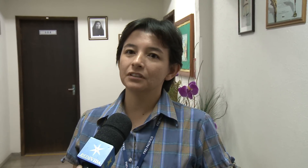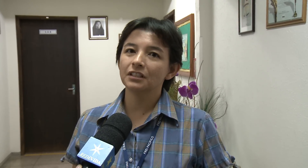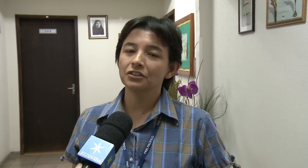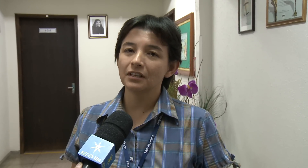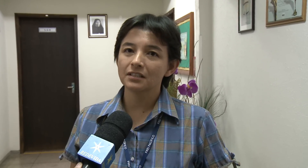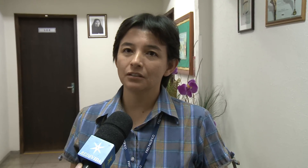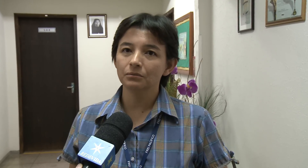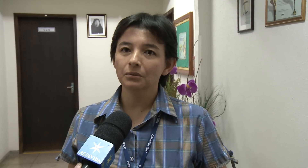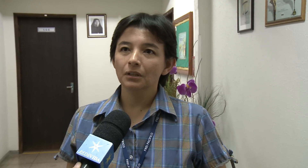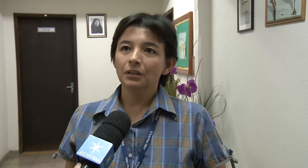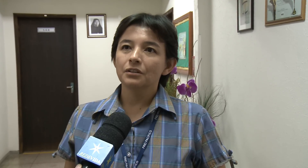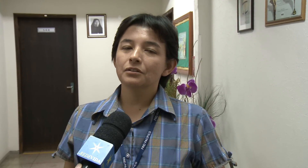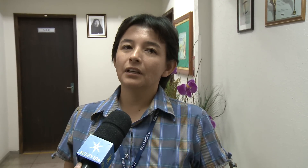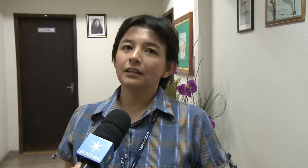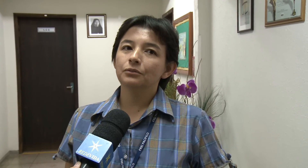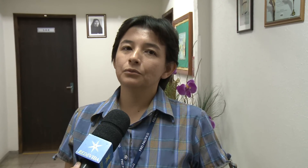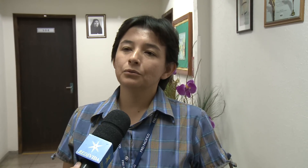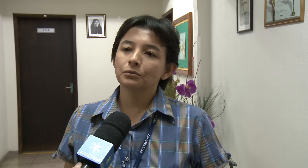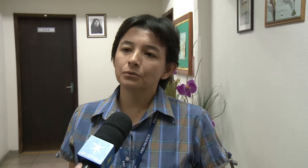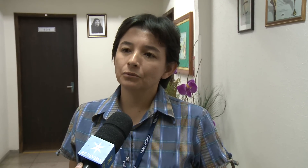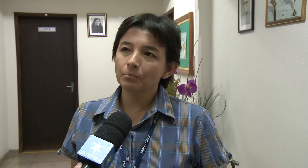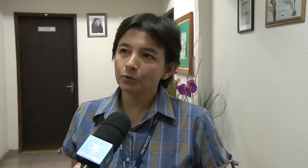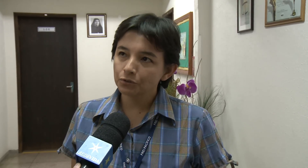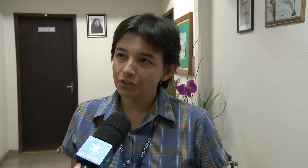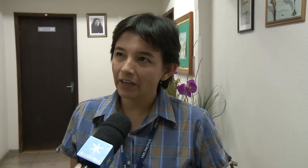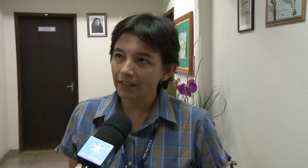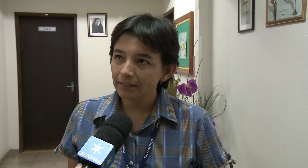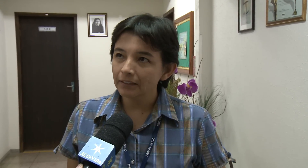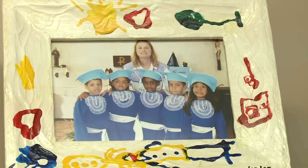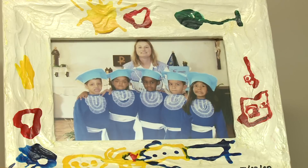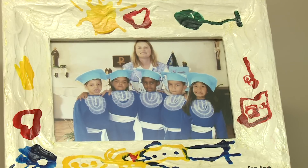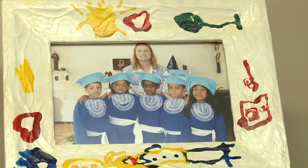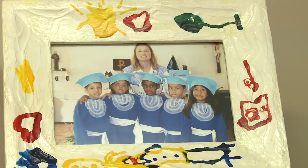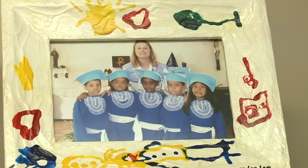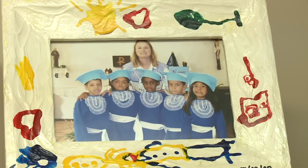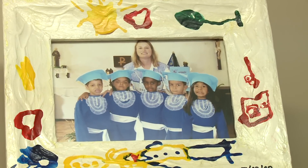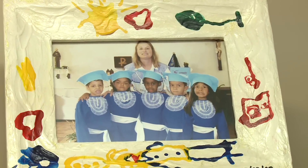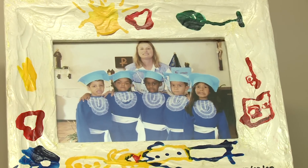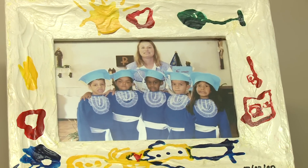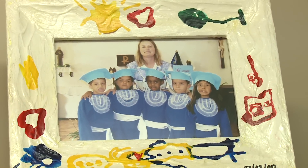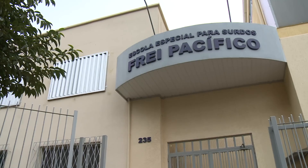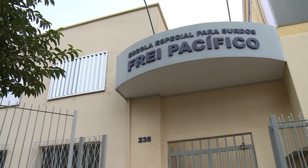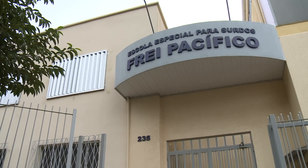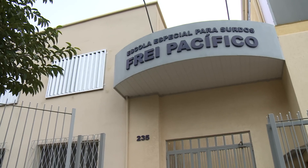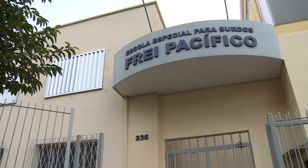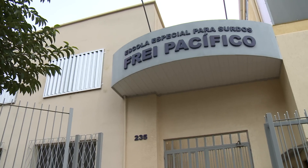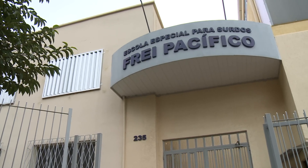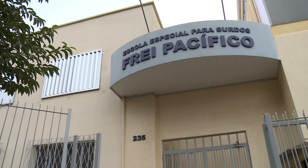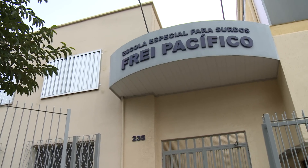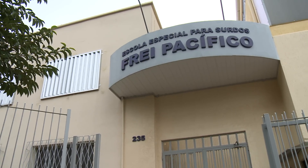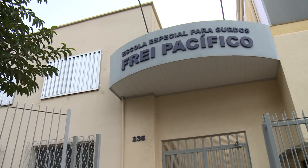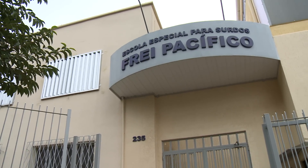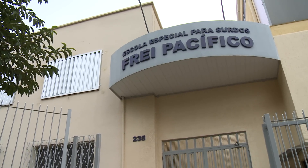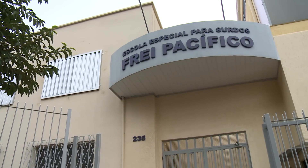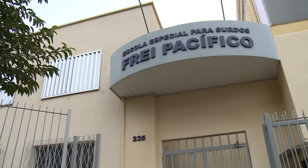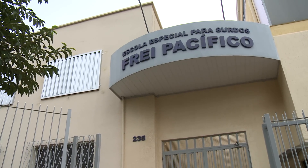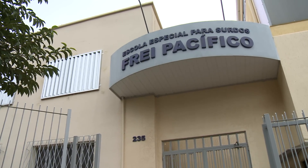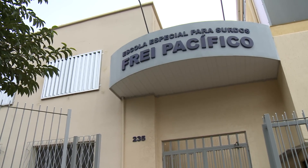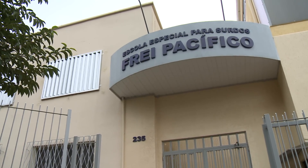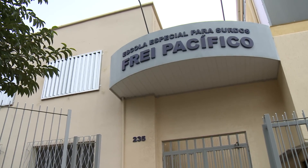destinação do imposto de renda. Em 2016, o Frei Pacífico completa 60 anos